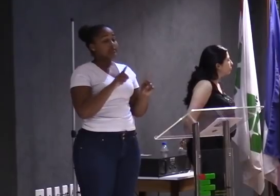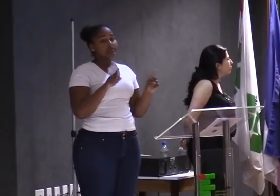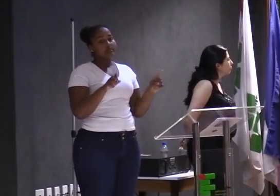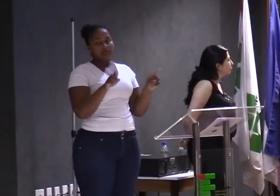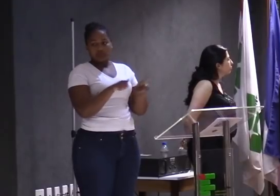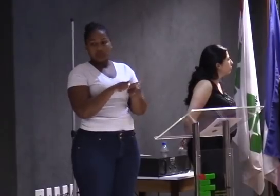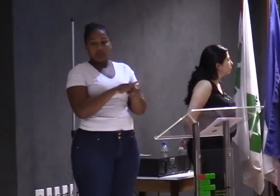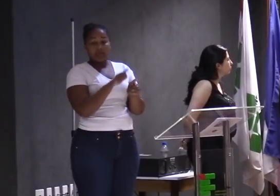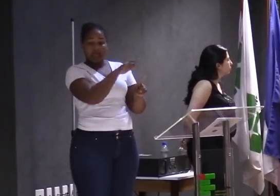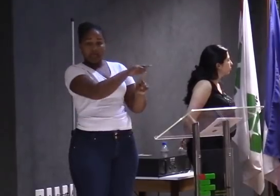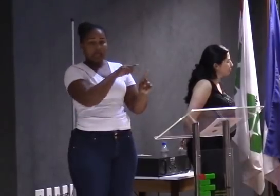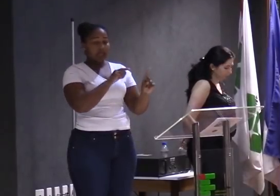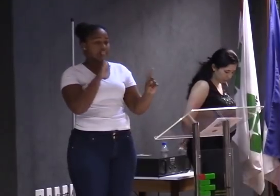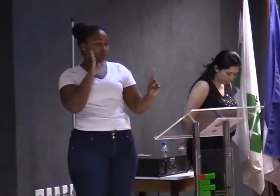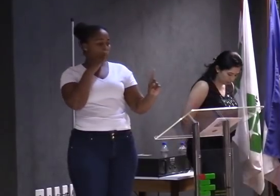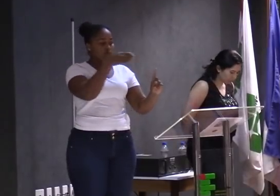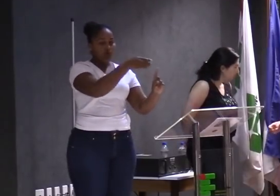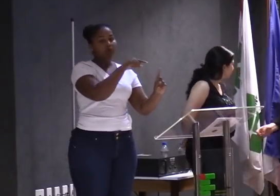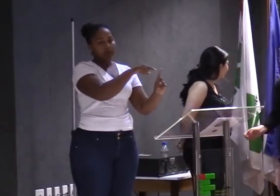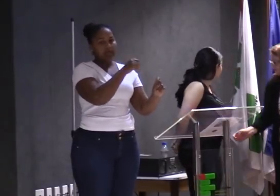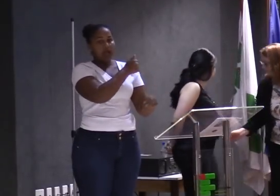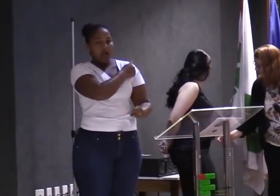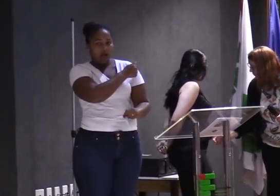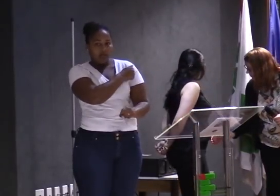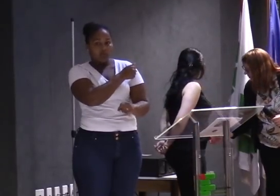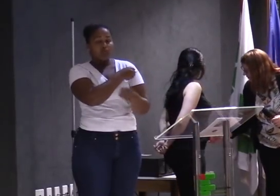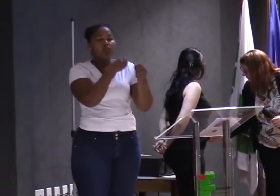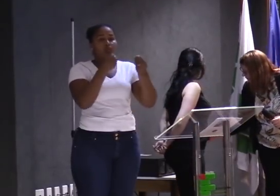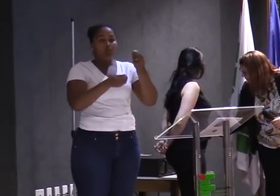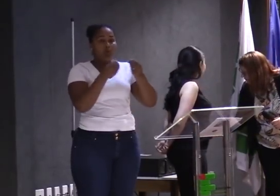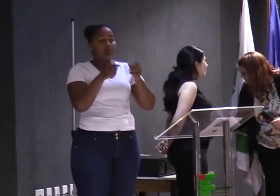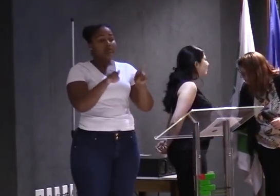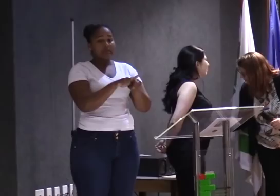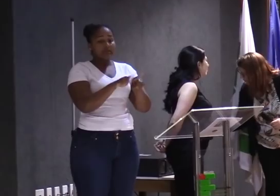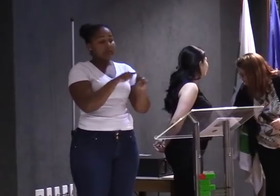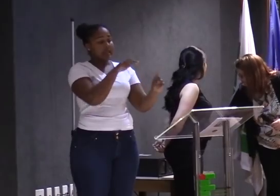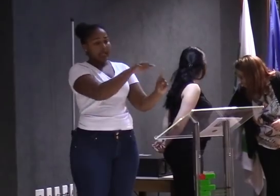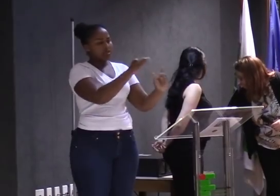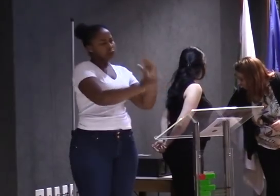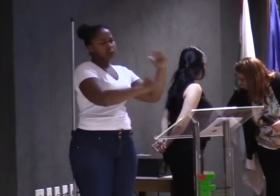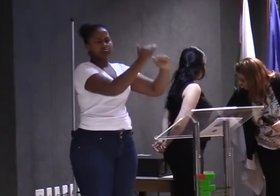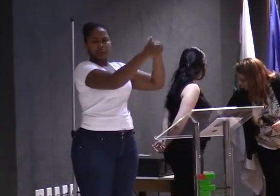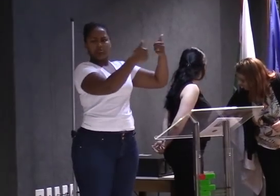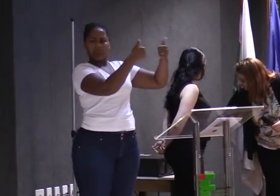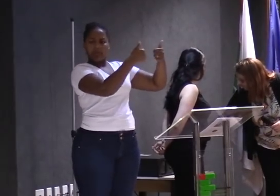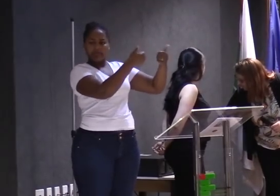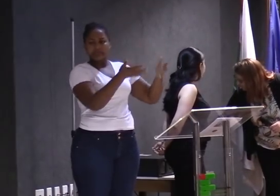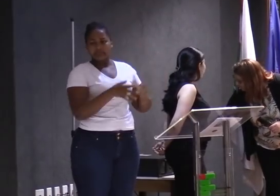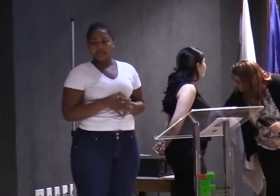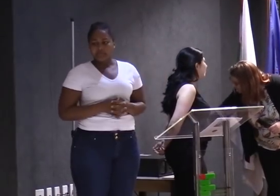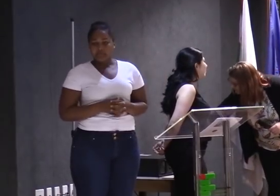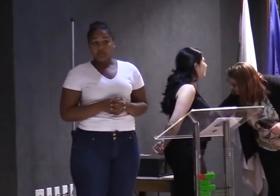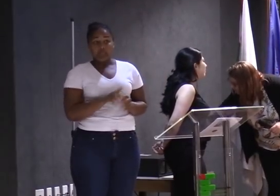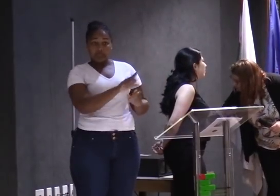de fato você vê as coisas saindo de uma forma espetacular, né? Porque o aluno passa a ser o elemento ativo do processo